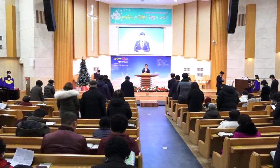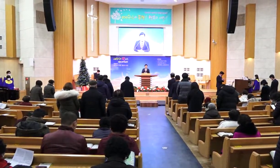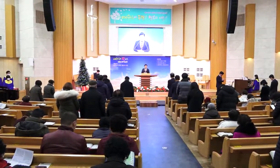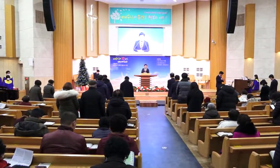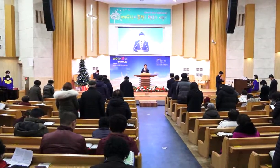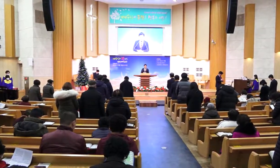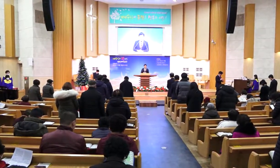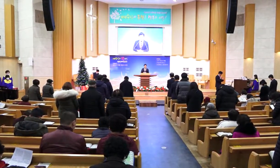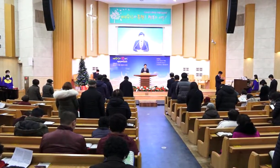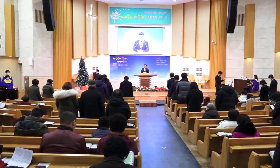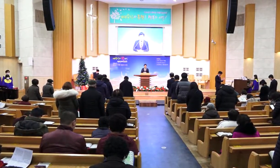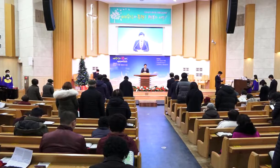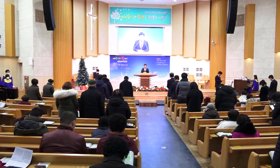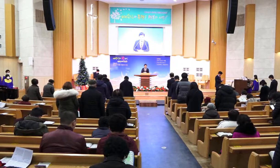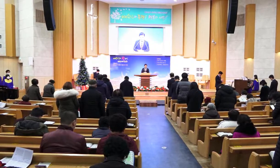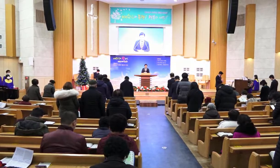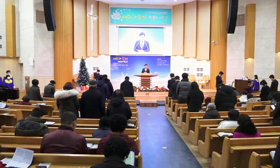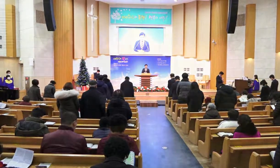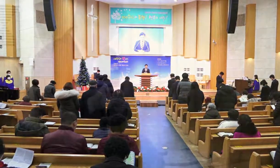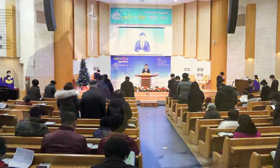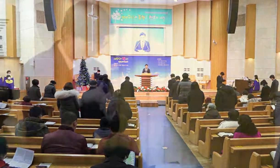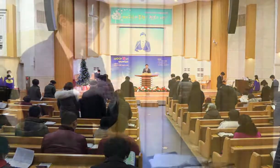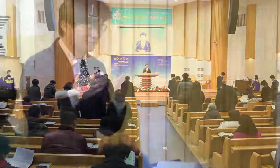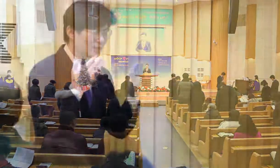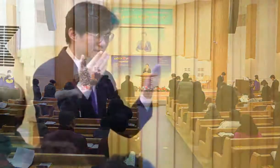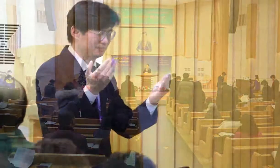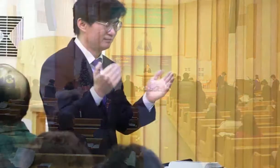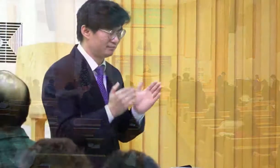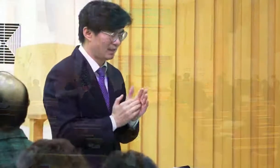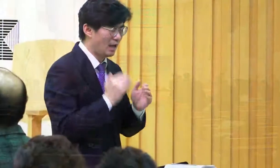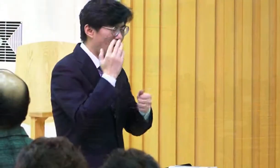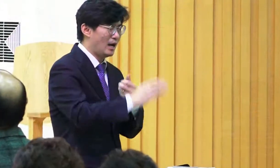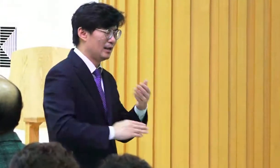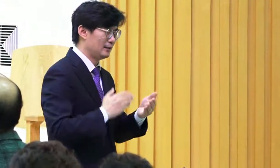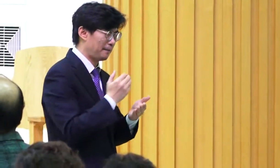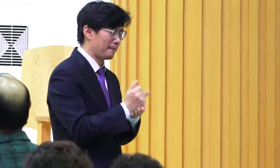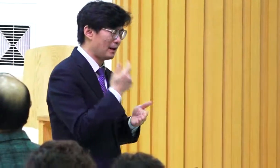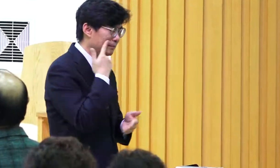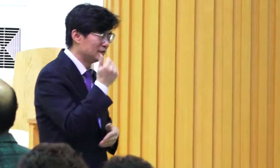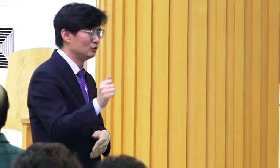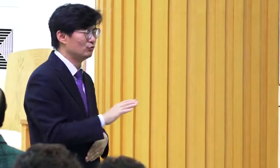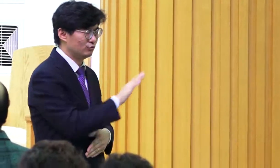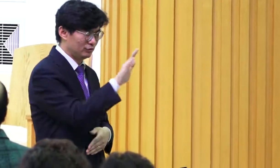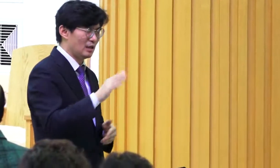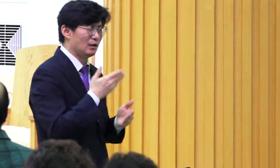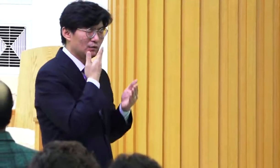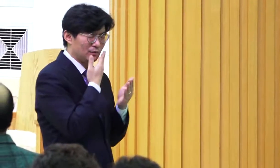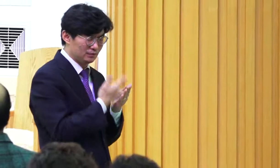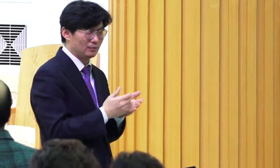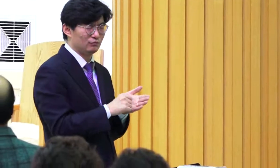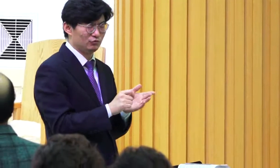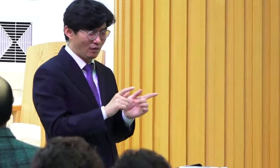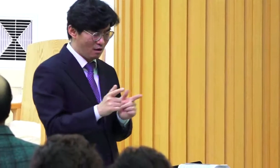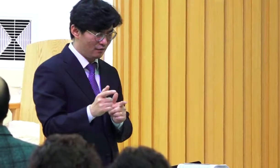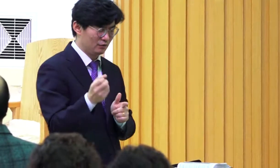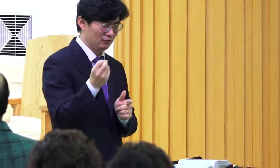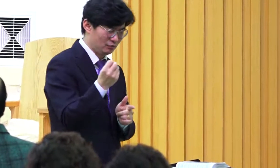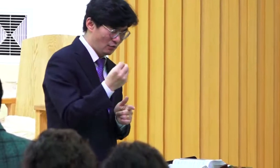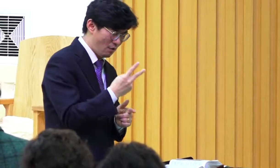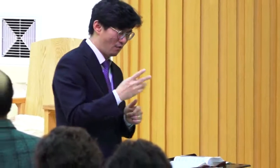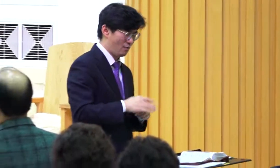감사드리며 예수님의 이름으로 기도합니다. 올려드렸습니다. 하나님 아버지, 우리들의 이 예물과 또 하나님 드릴